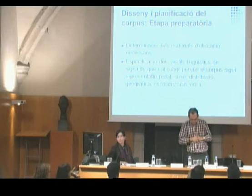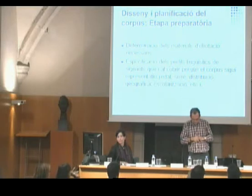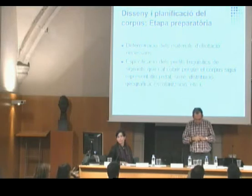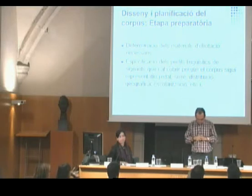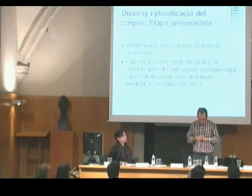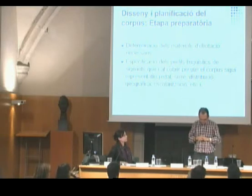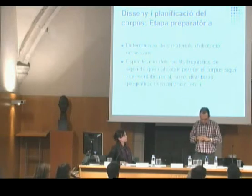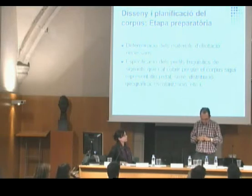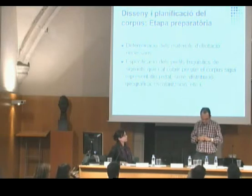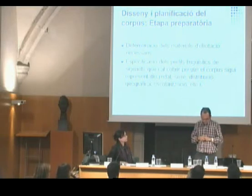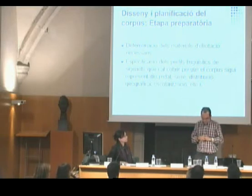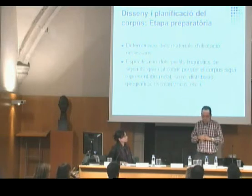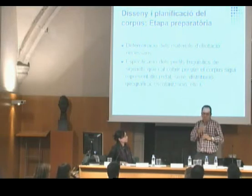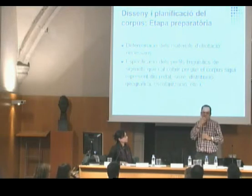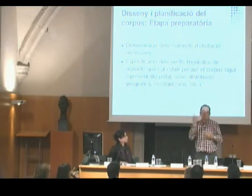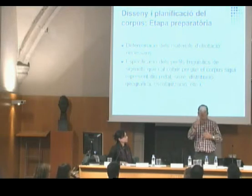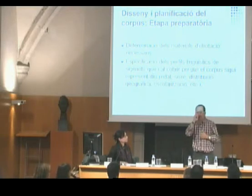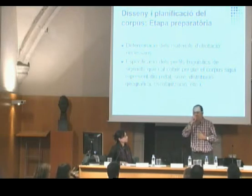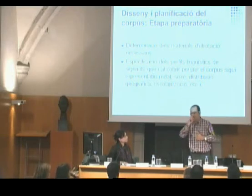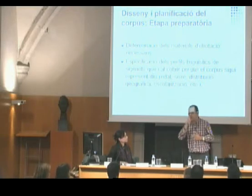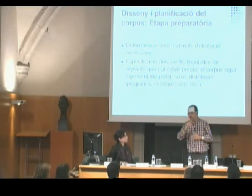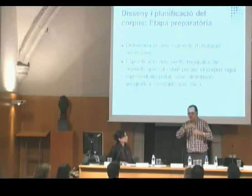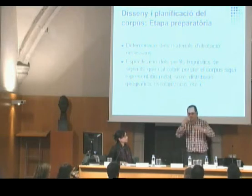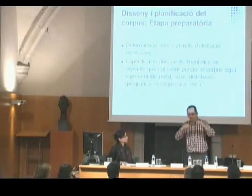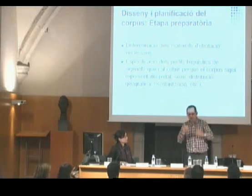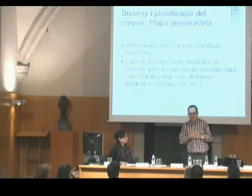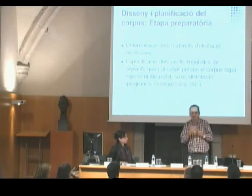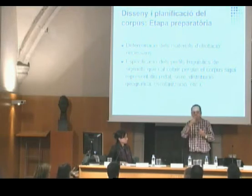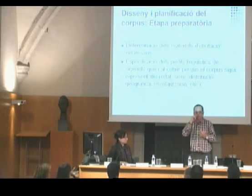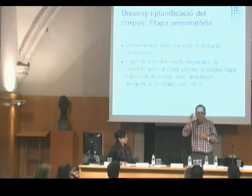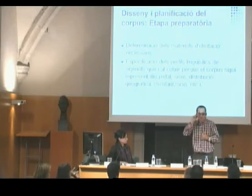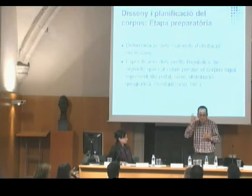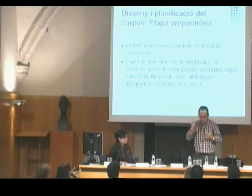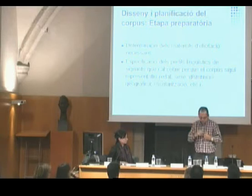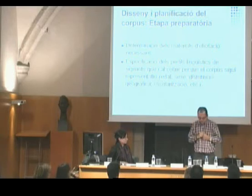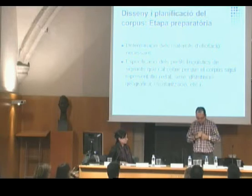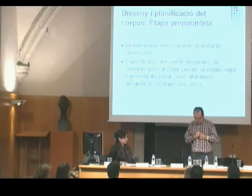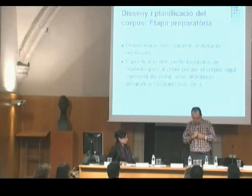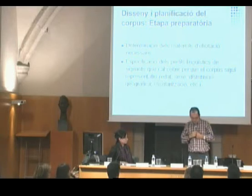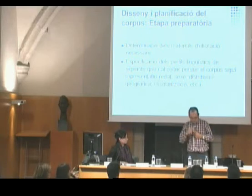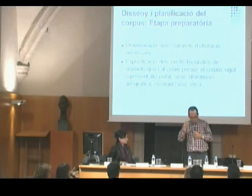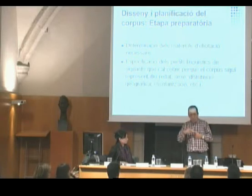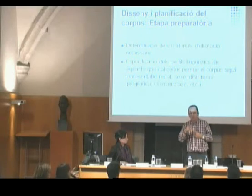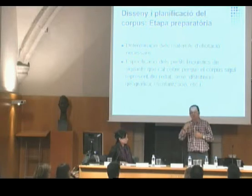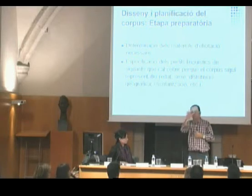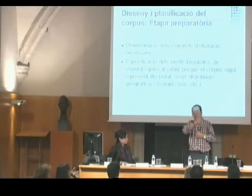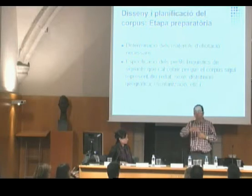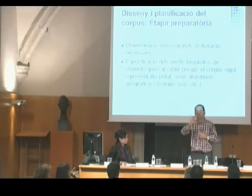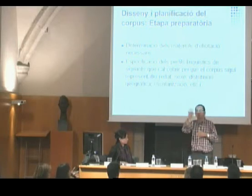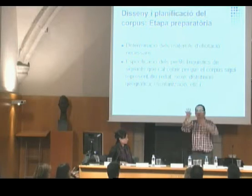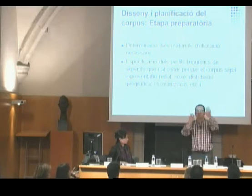determinarem els perfils lingüístics d'assignants per tal que sigui un corpus representatiu tant en